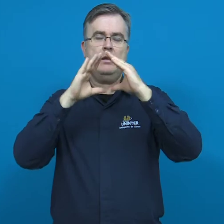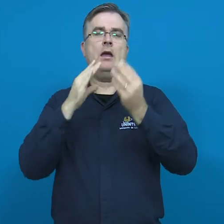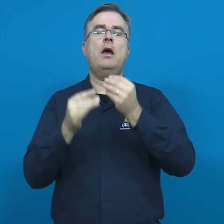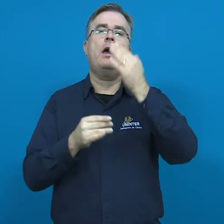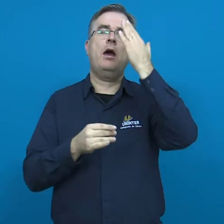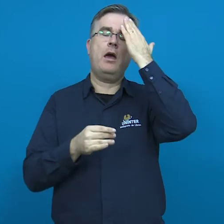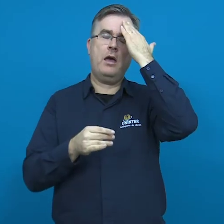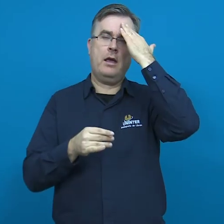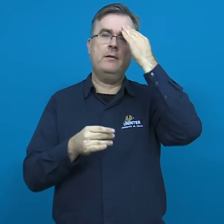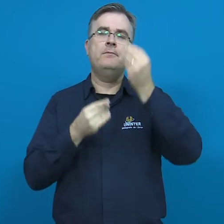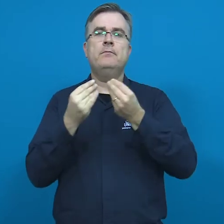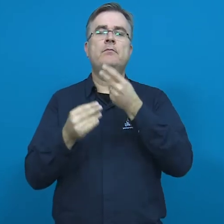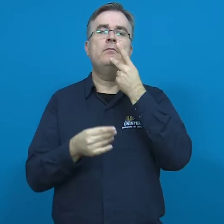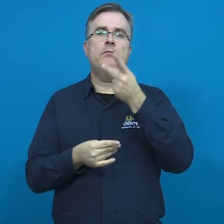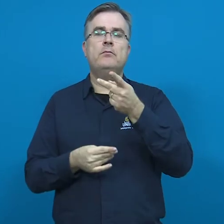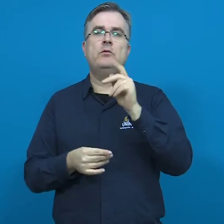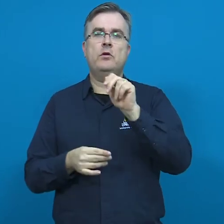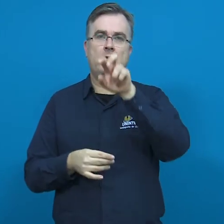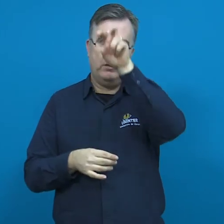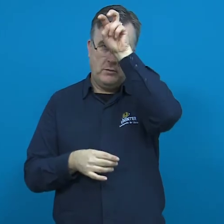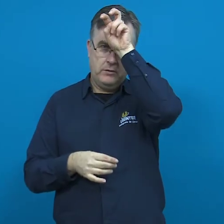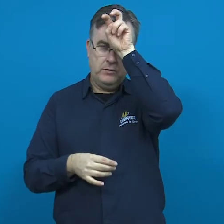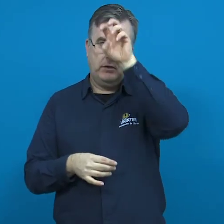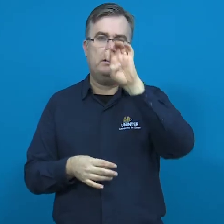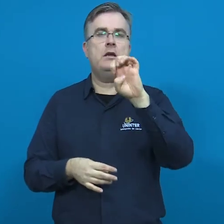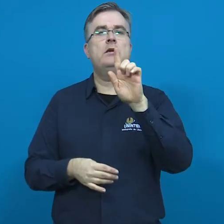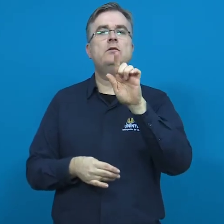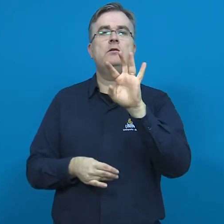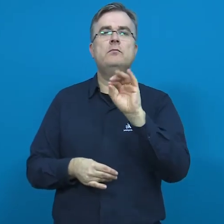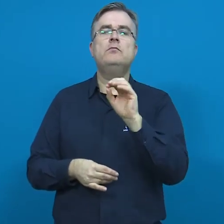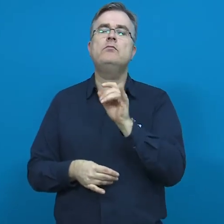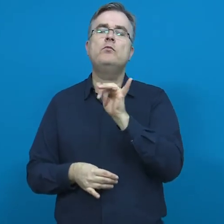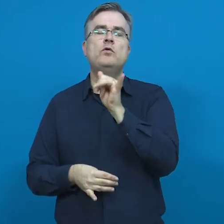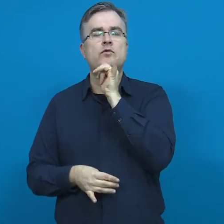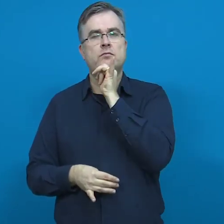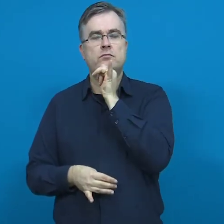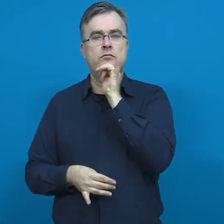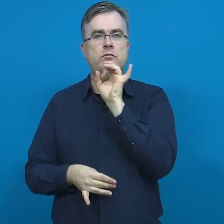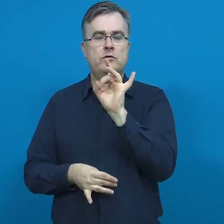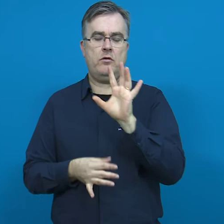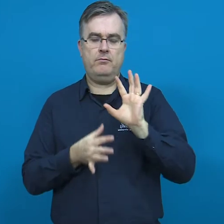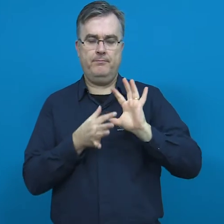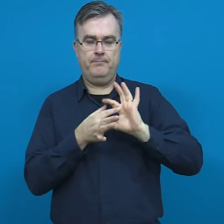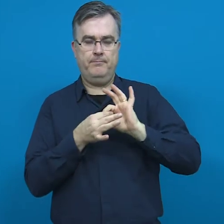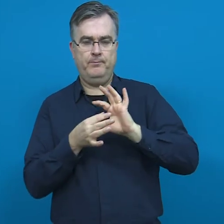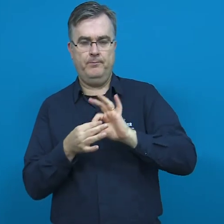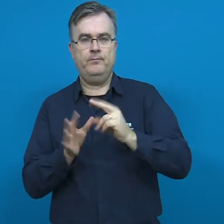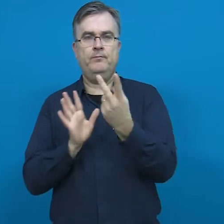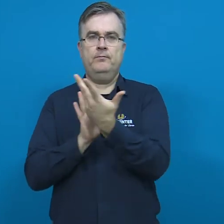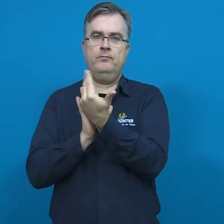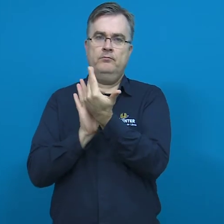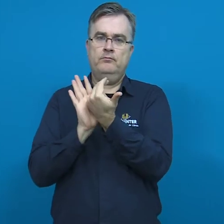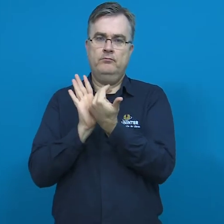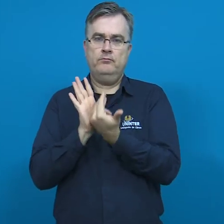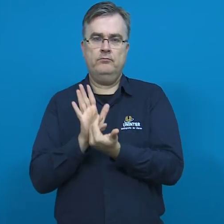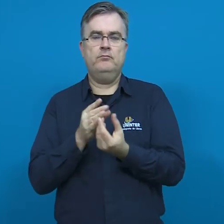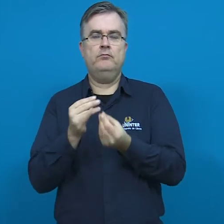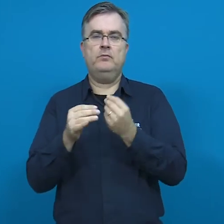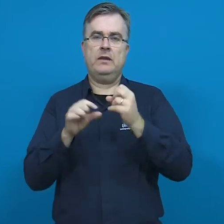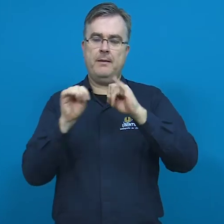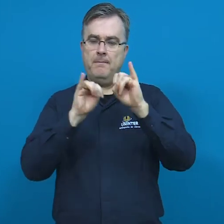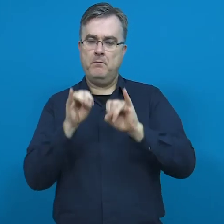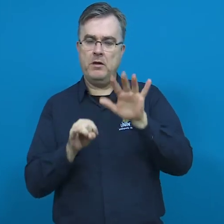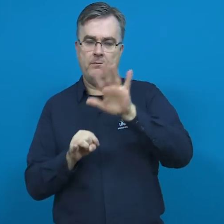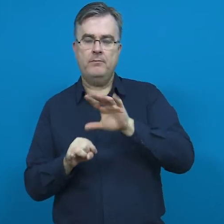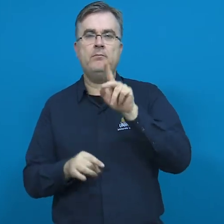pirâmide. Ah, tá, então já sei, tá falando de Egito. Então é só para dar uma contextualizada. Um desenho